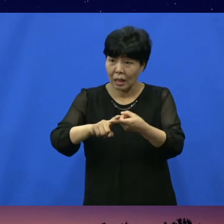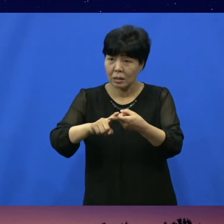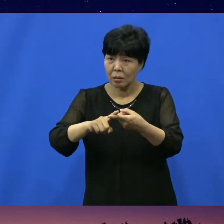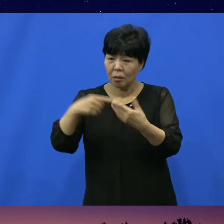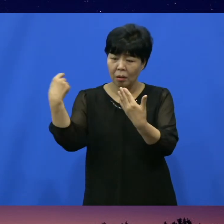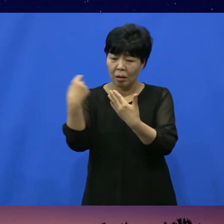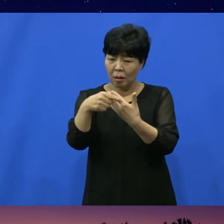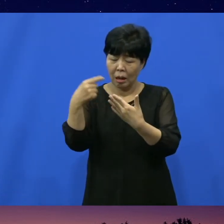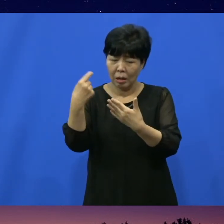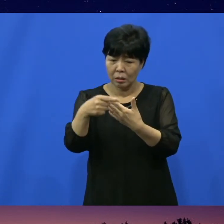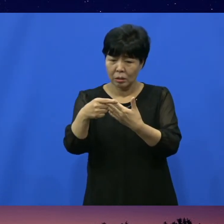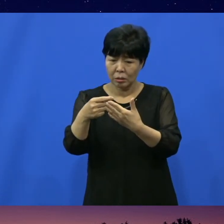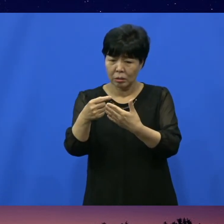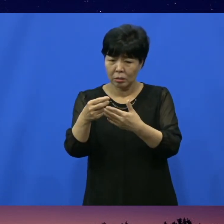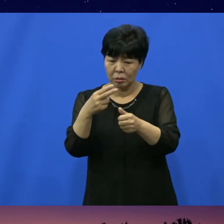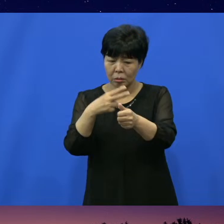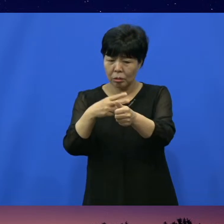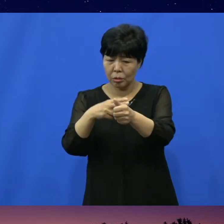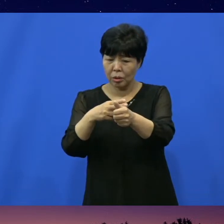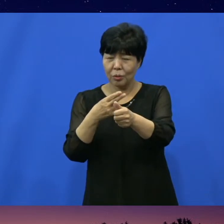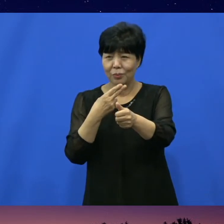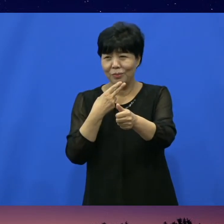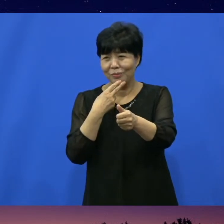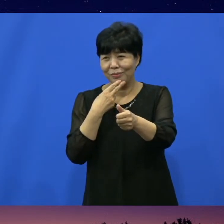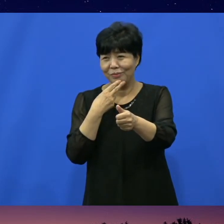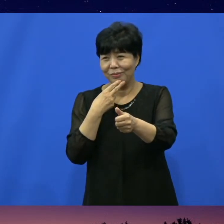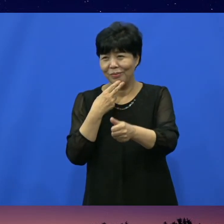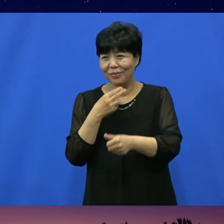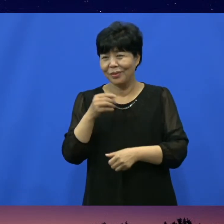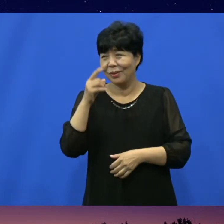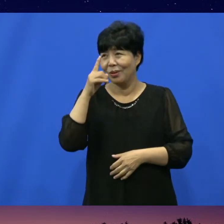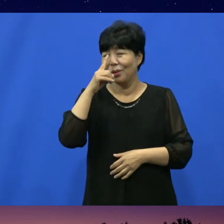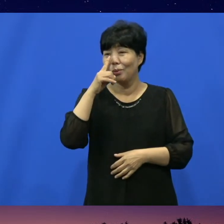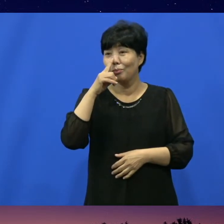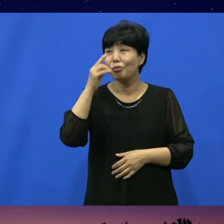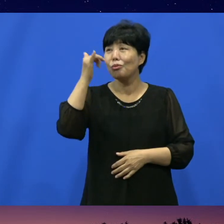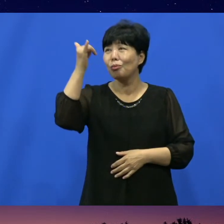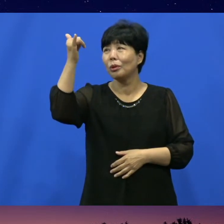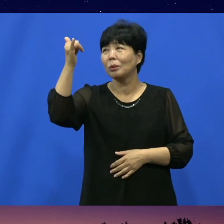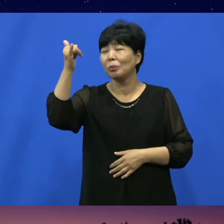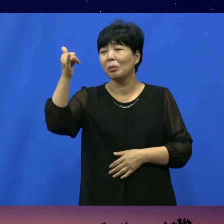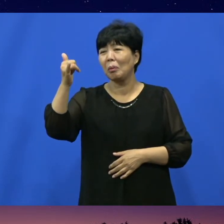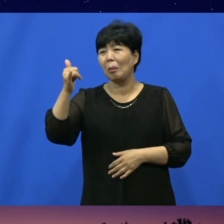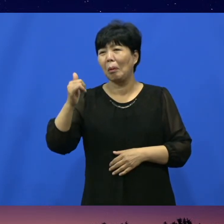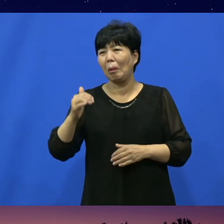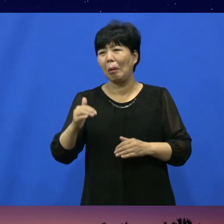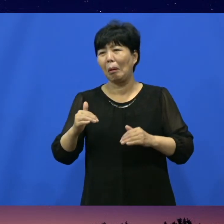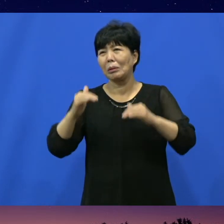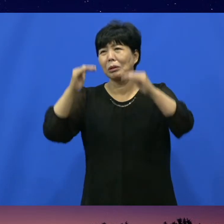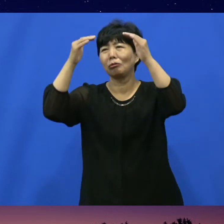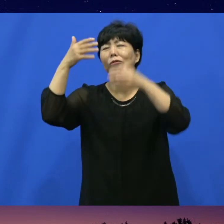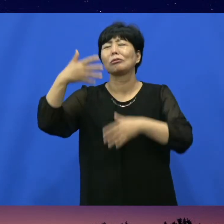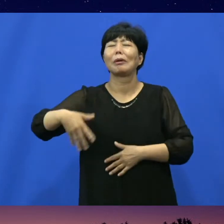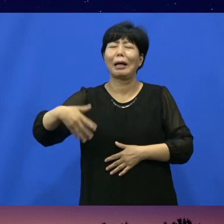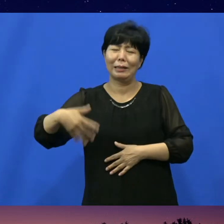부모도 미숙한 사랑을 베푼. 왜? 부모도 그 부모로부터 제대로 된 사랑을 배워본 적이 없기 때문에.